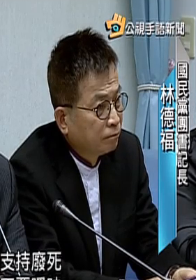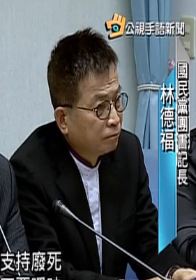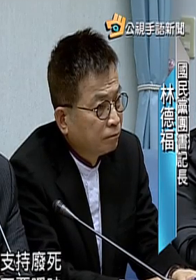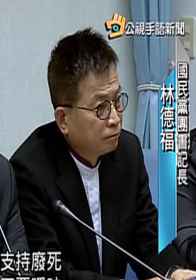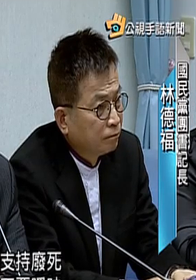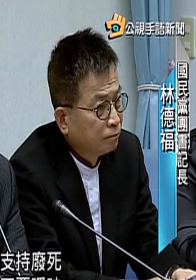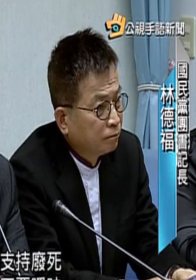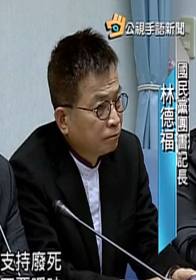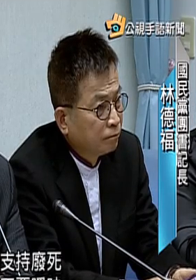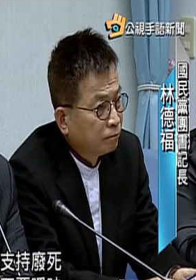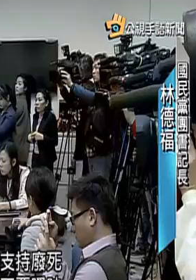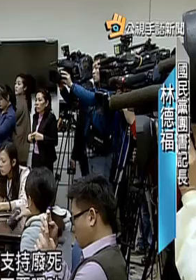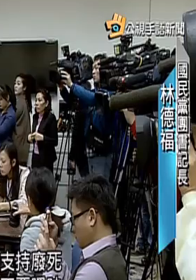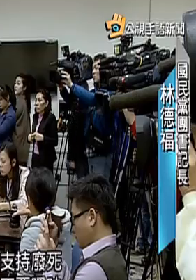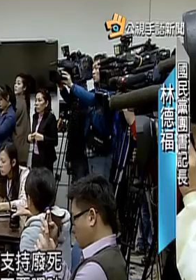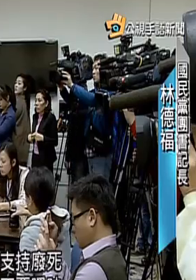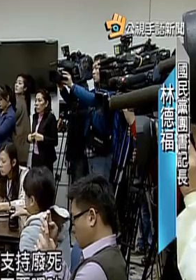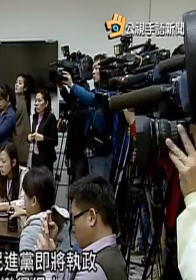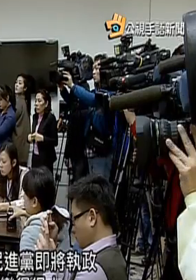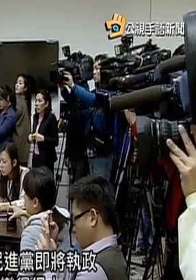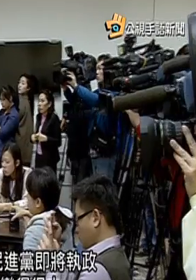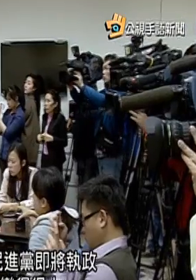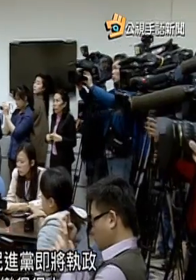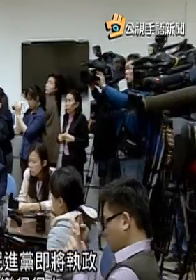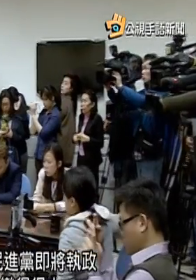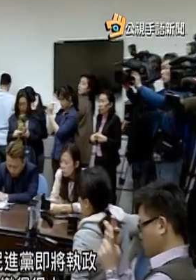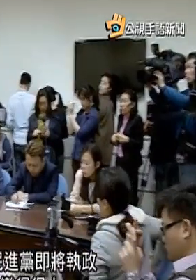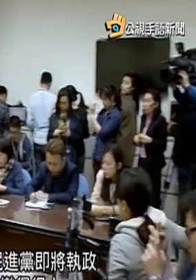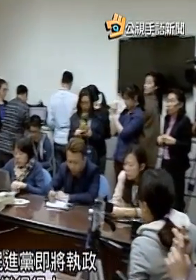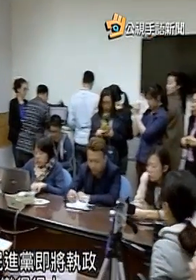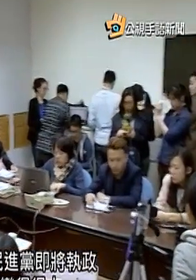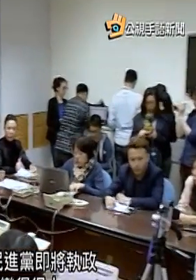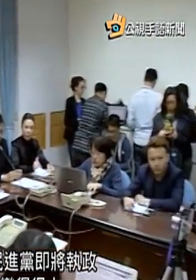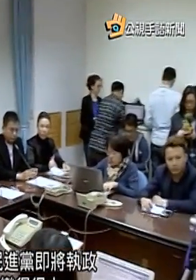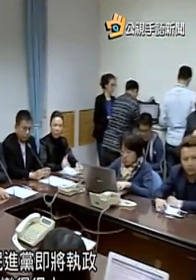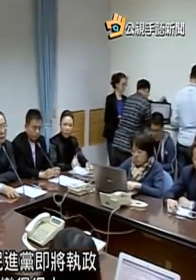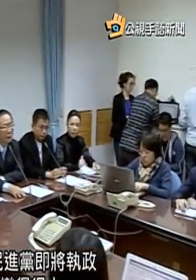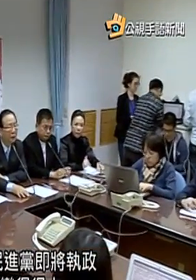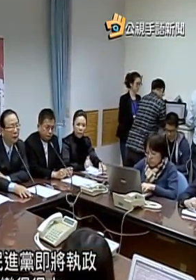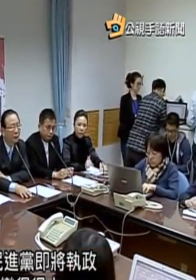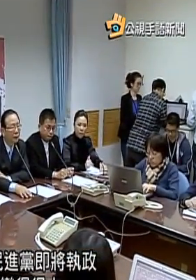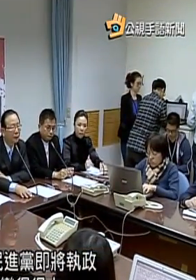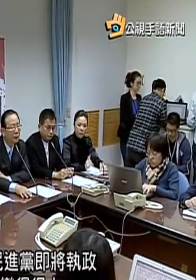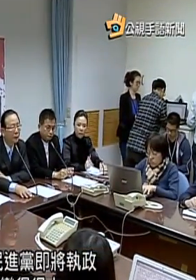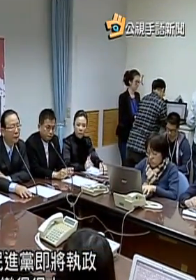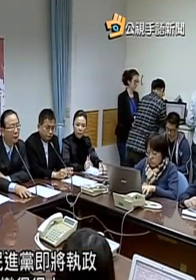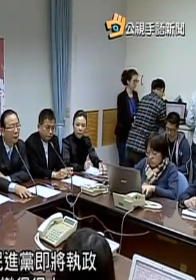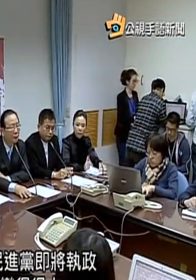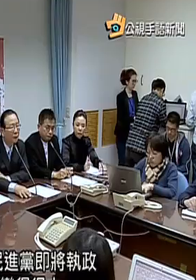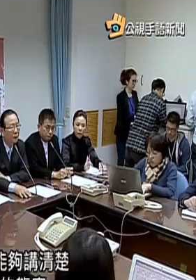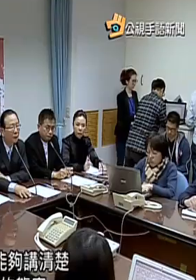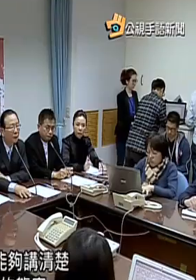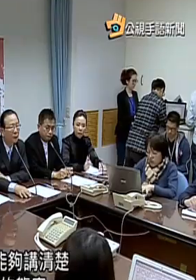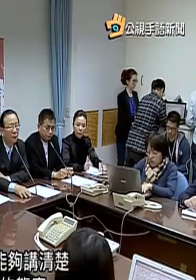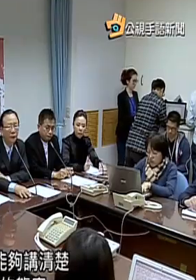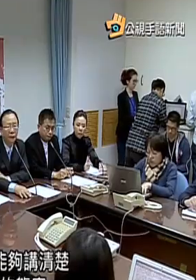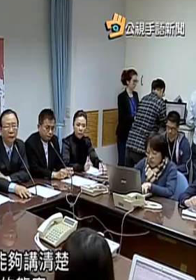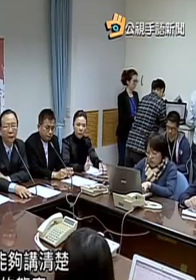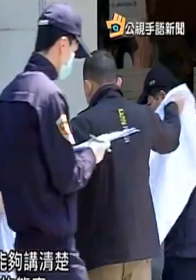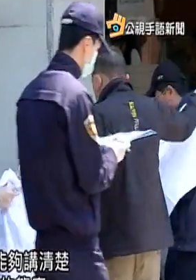度不要暧昧。 国民党团强调，民进党即将执政，废死的声音变得很大，希望蔡英文能够讲清